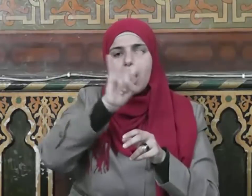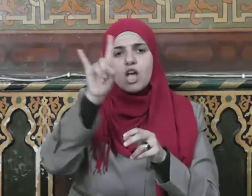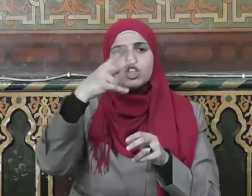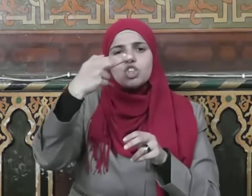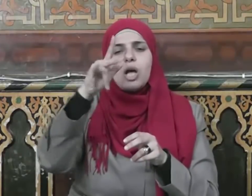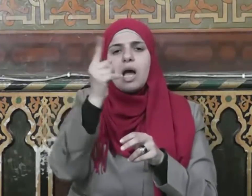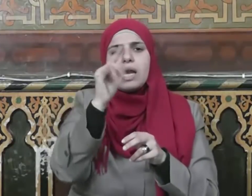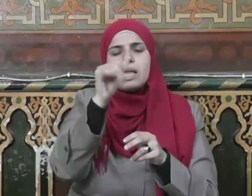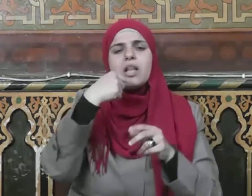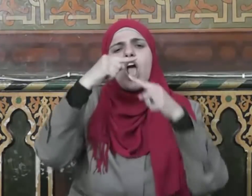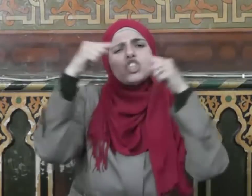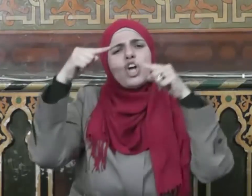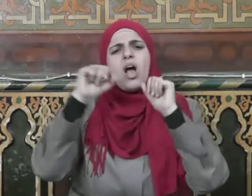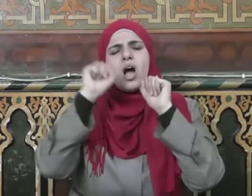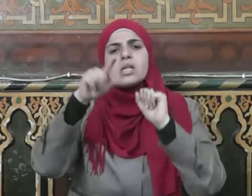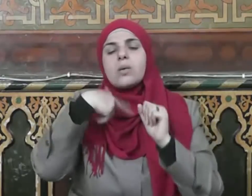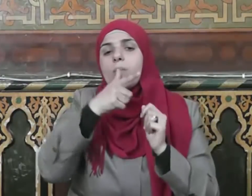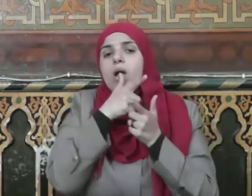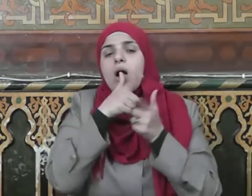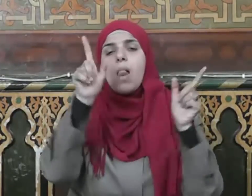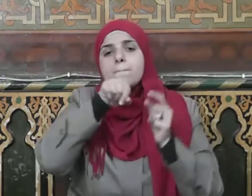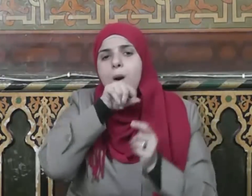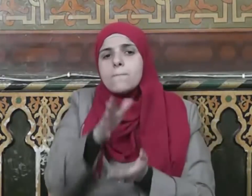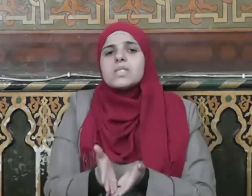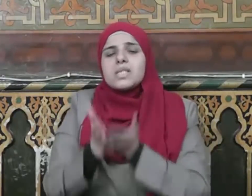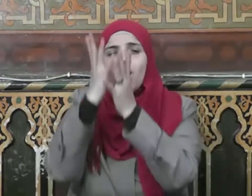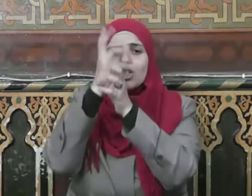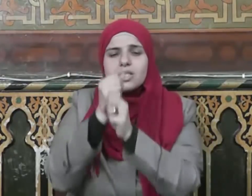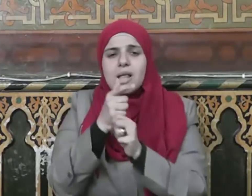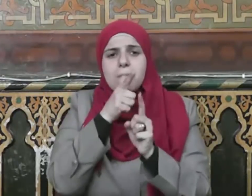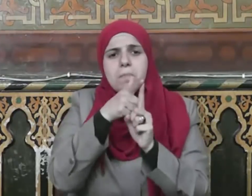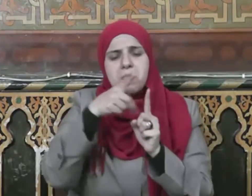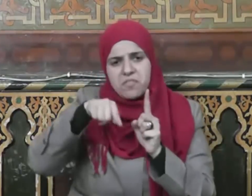النبي صلى الله عليه وسلم ما كان بينهم